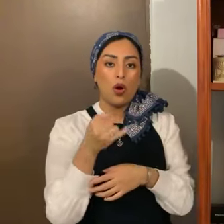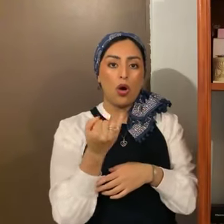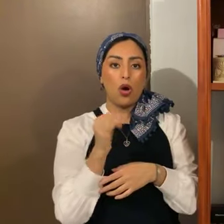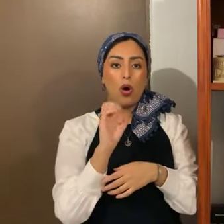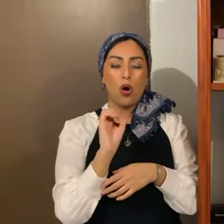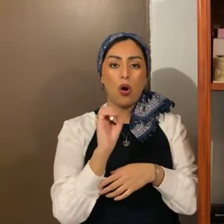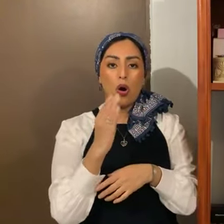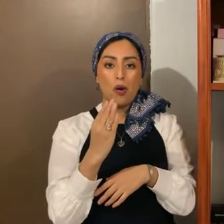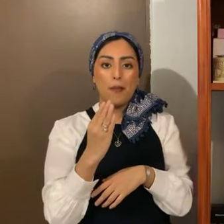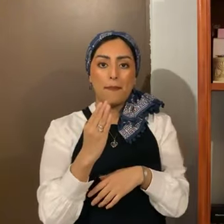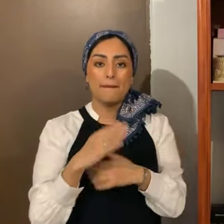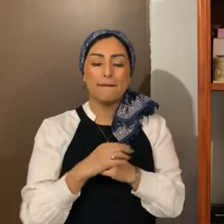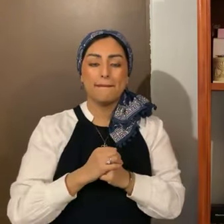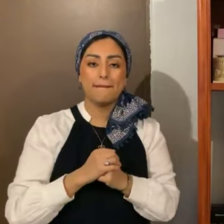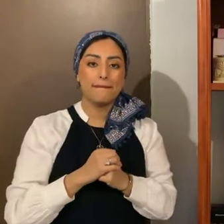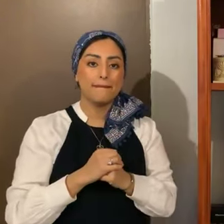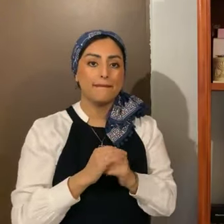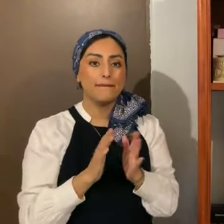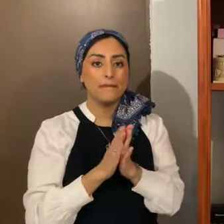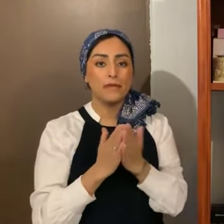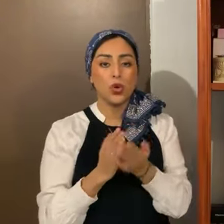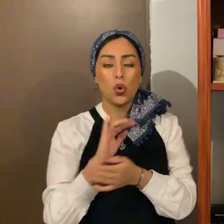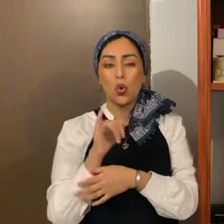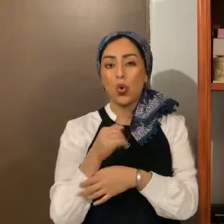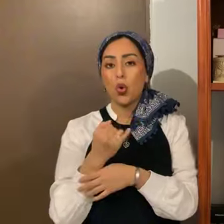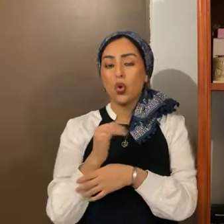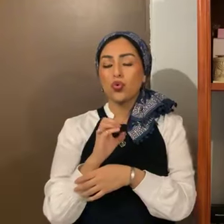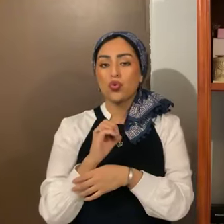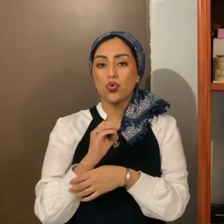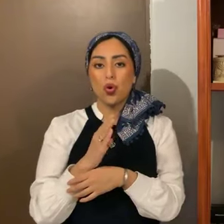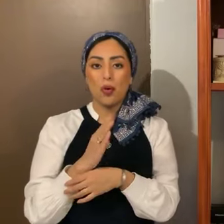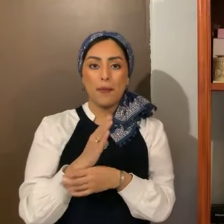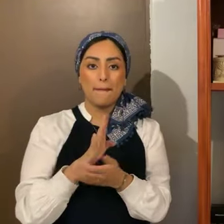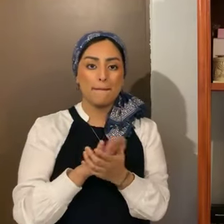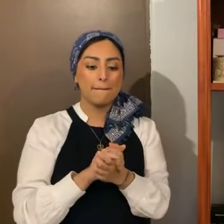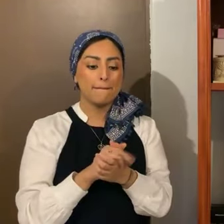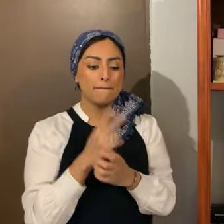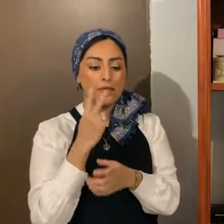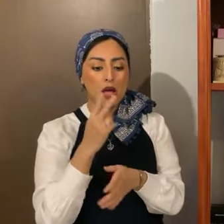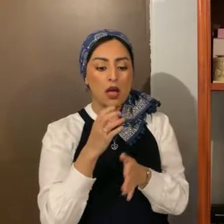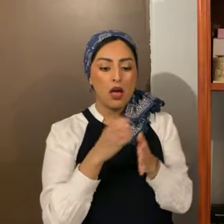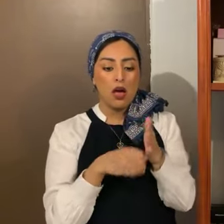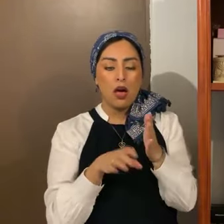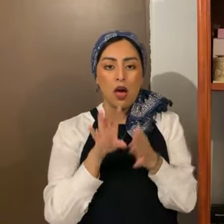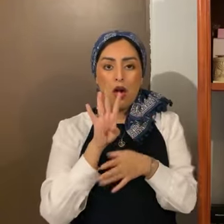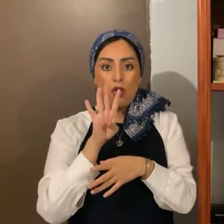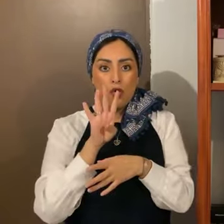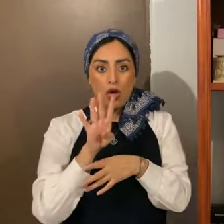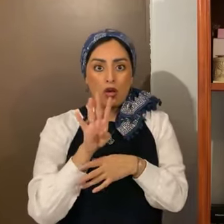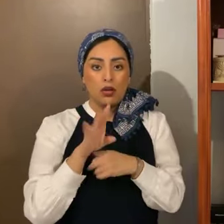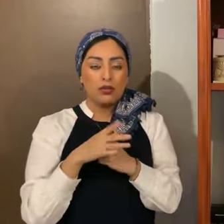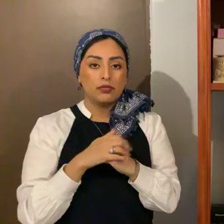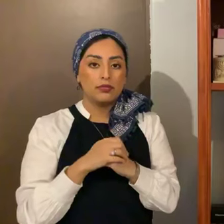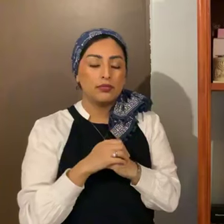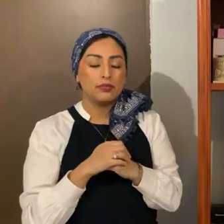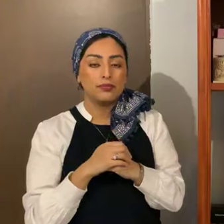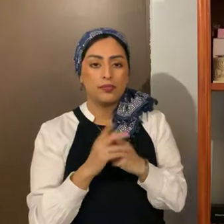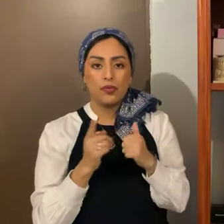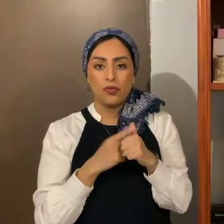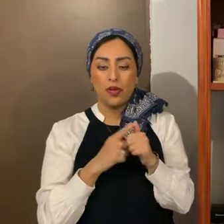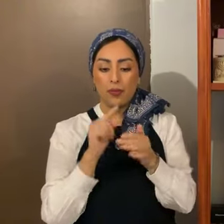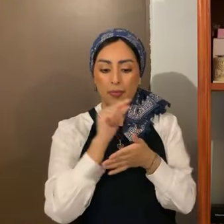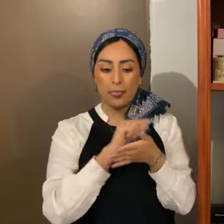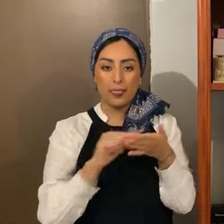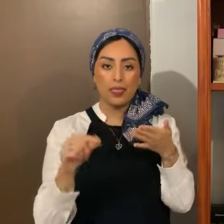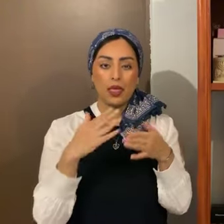Job. En el libro de Job encontramos, vamos a ir al capítulo 4. Esta es una de las primeras